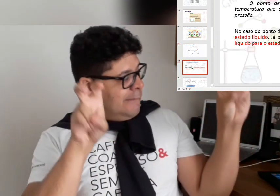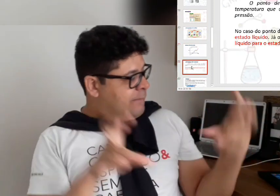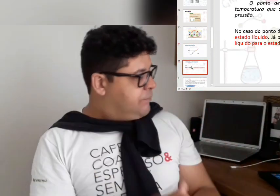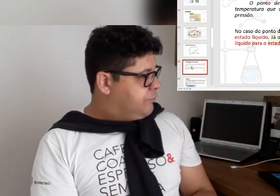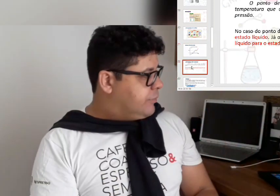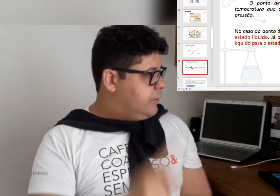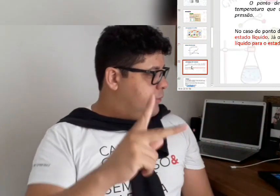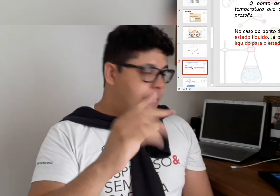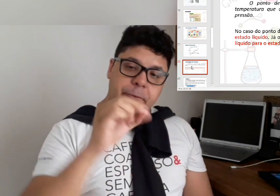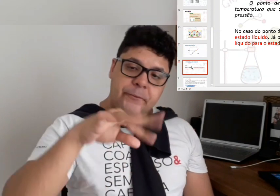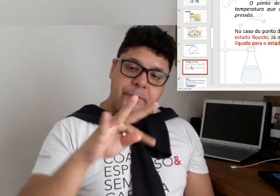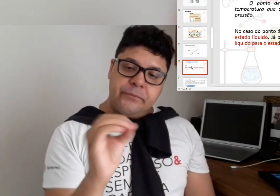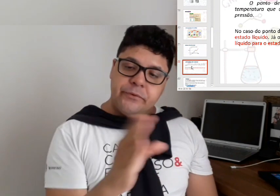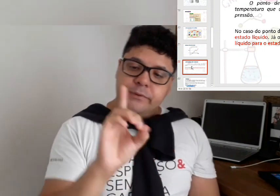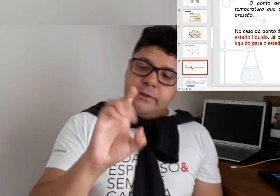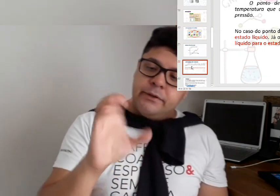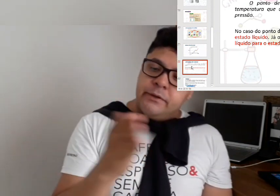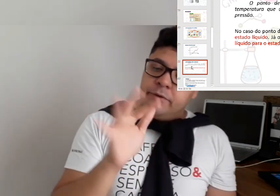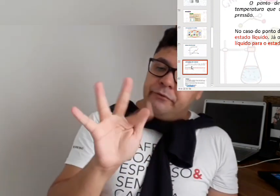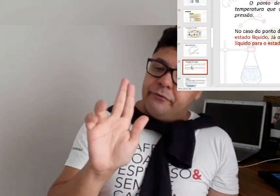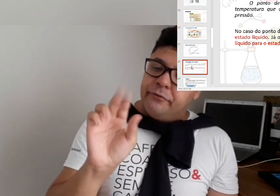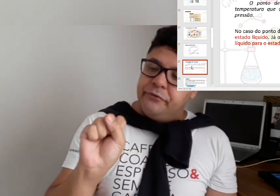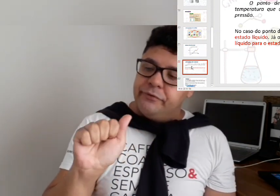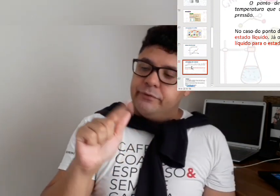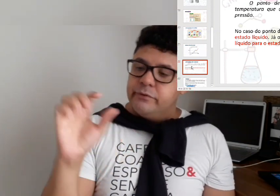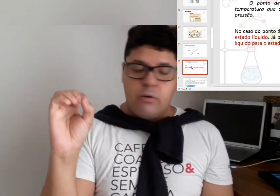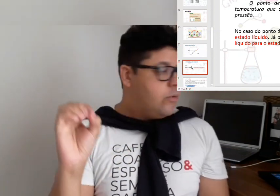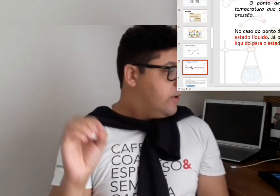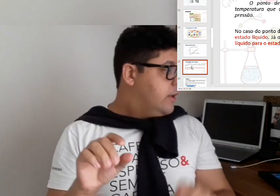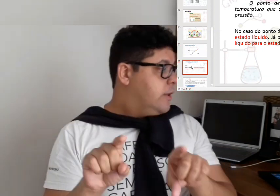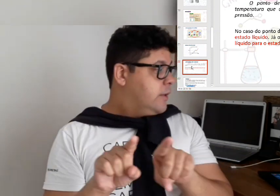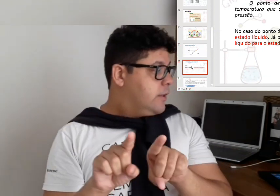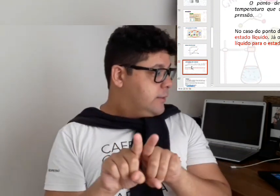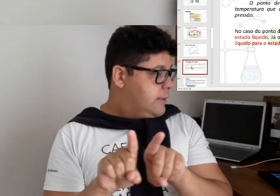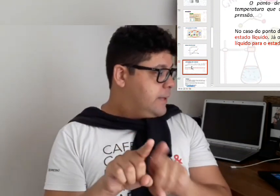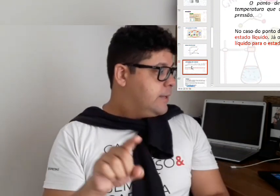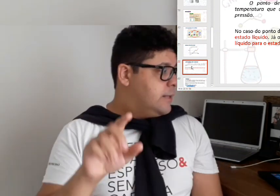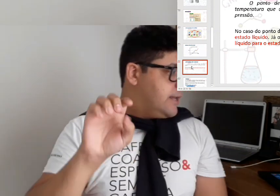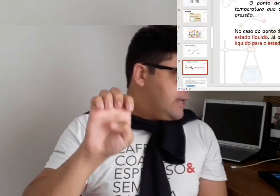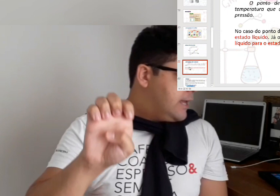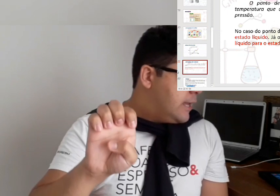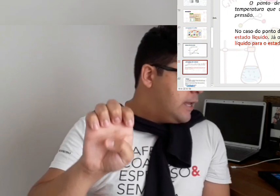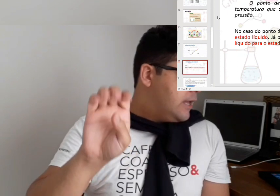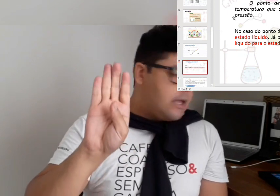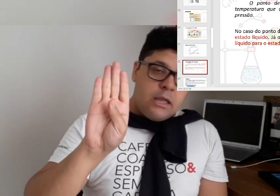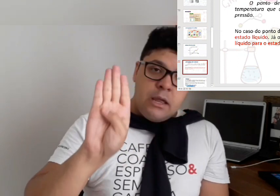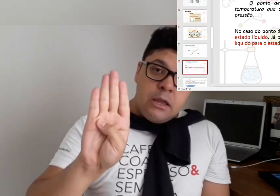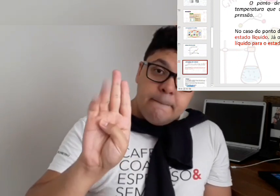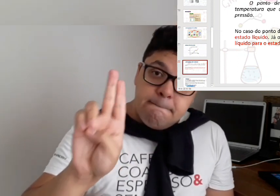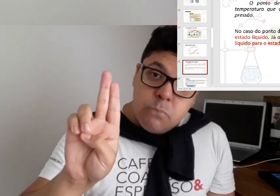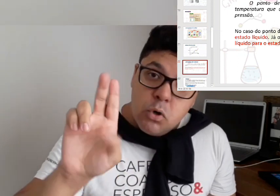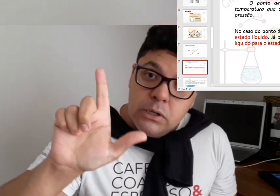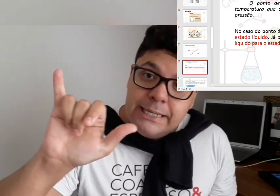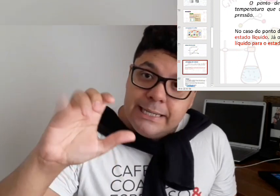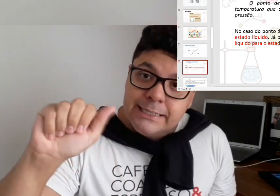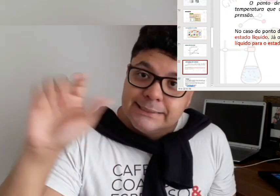Ponto de fusão e ponto de ebulição. O ponto de fusão e o ponto de ebulição representam a temperatura que uma substância muda de